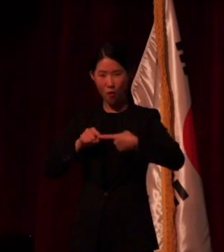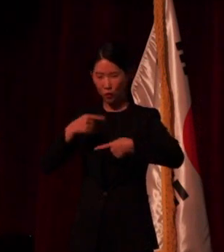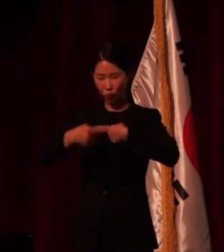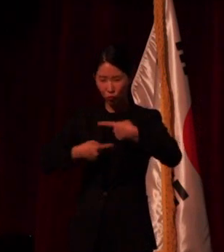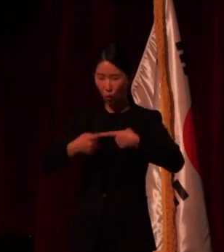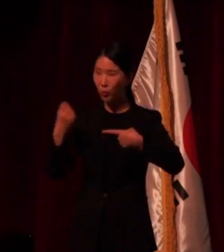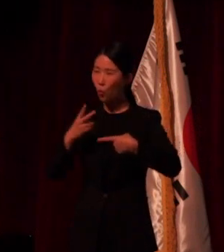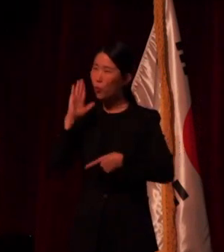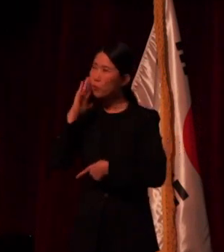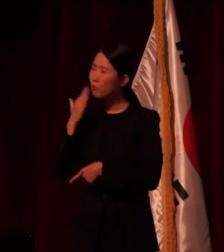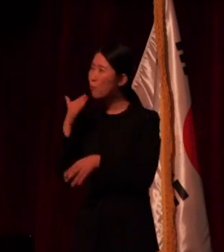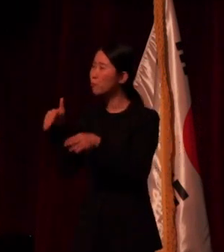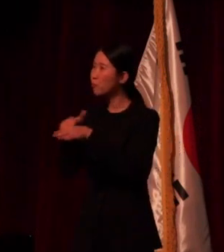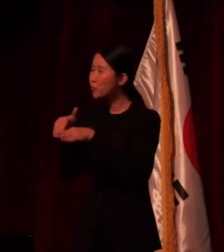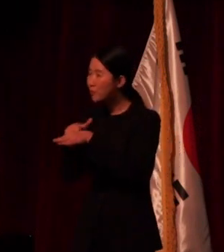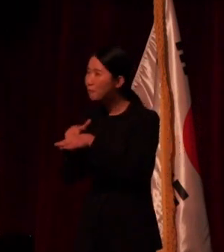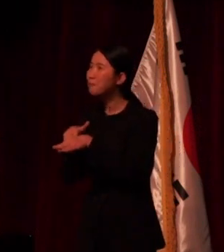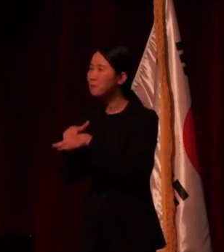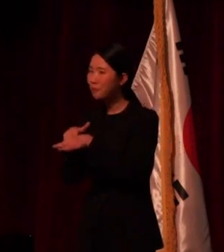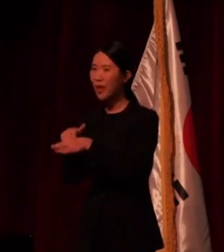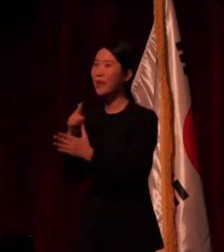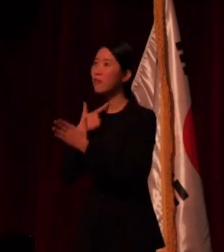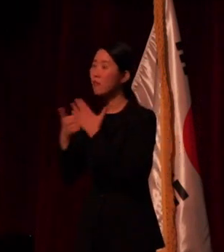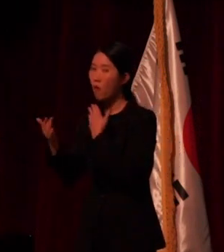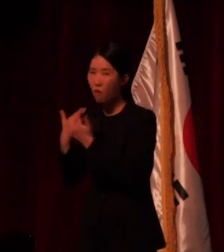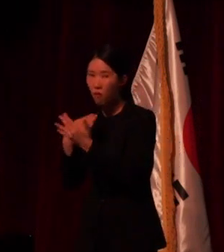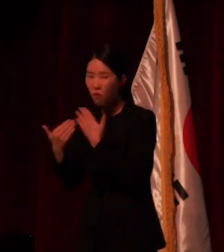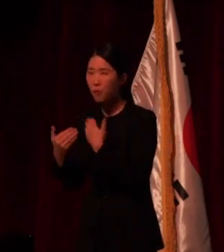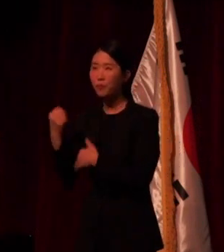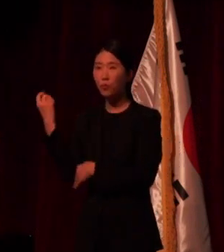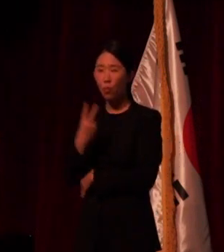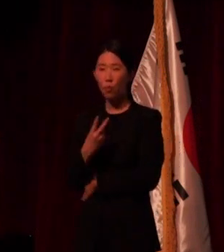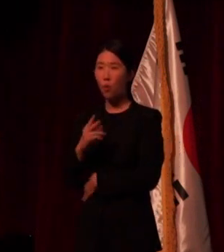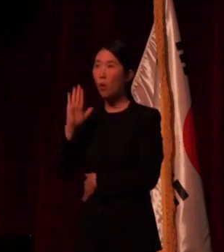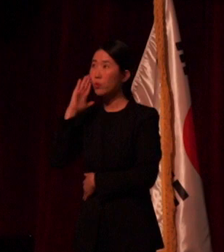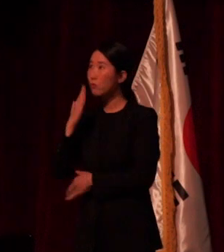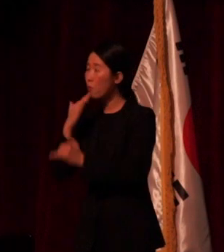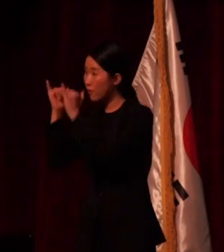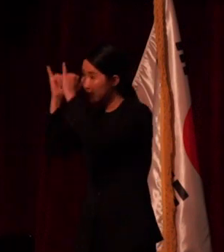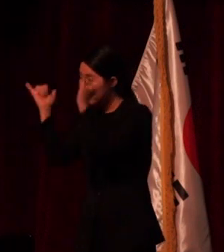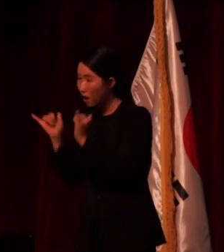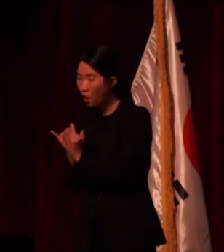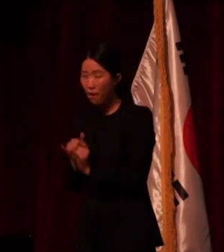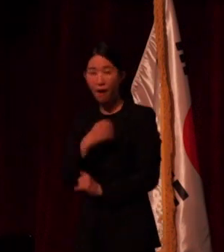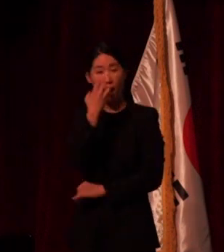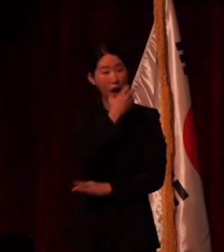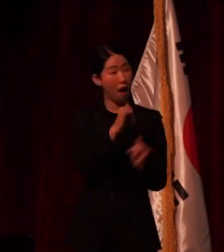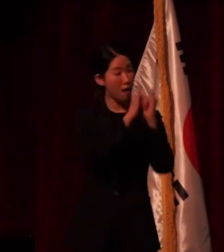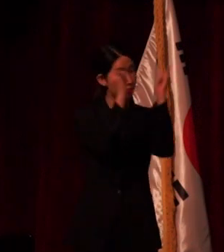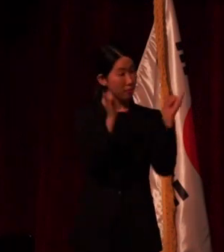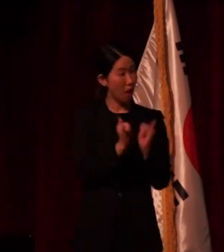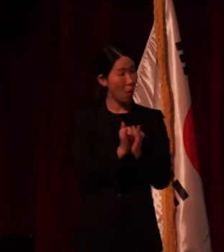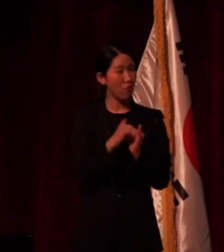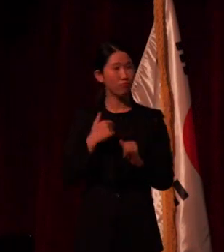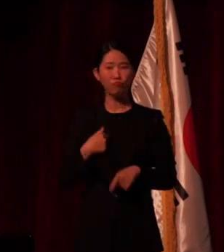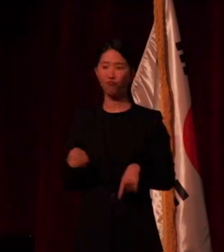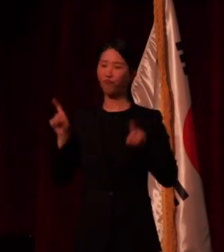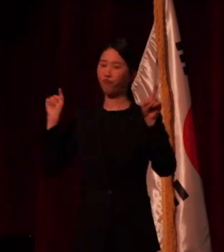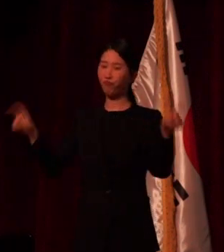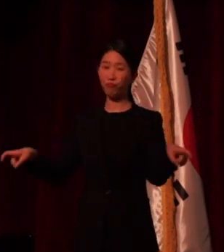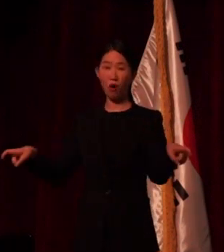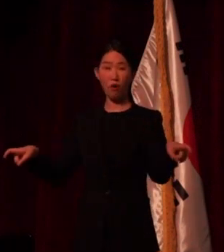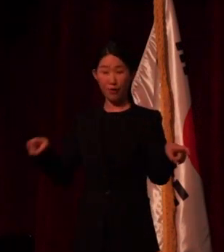대한 직관과 이 농사회와 청사회를 오가면서 자랐던 이 경험이